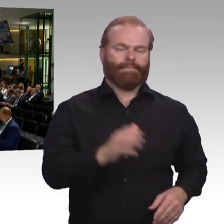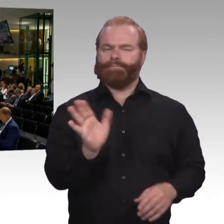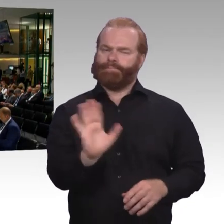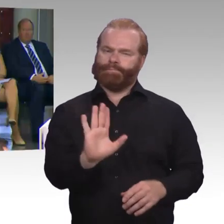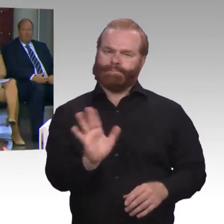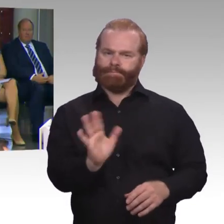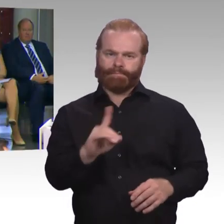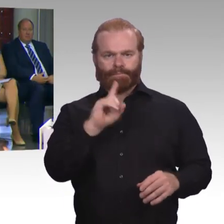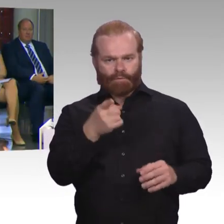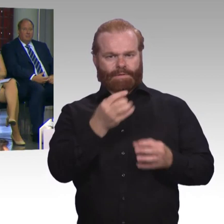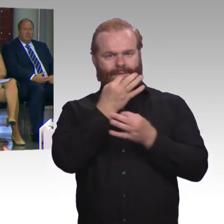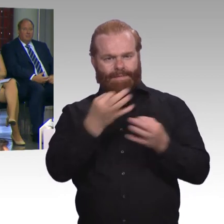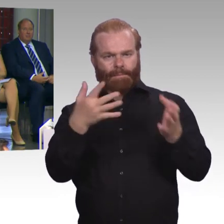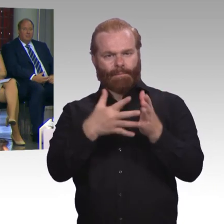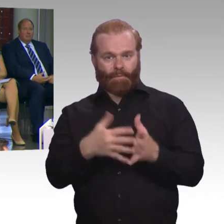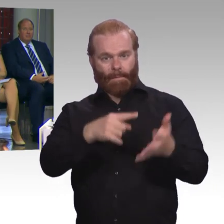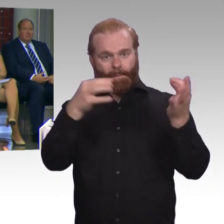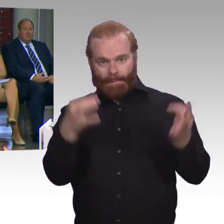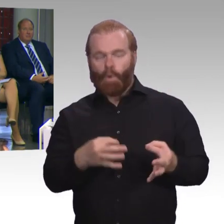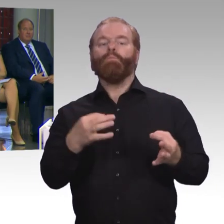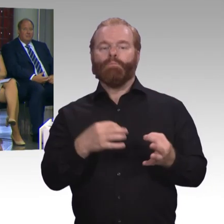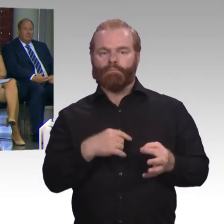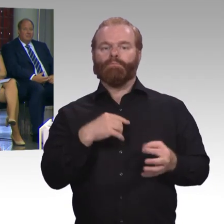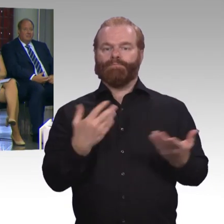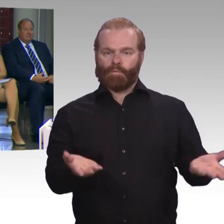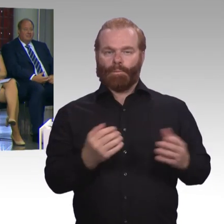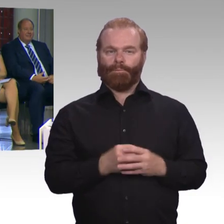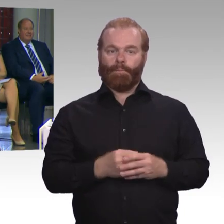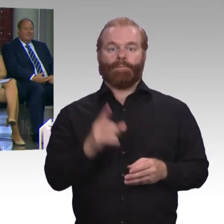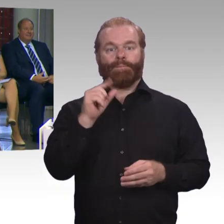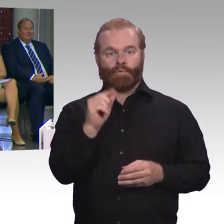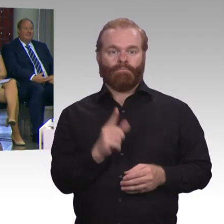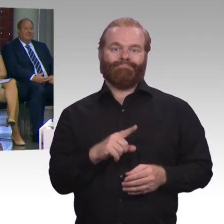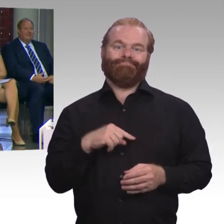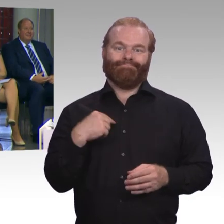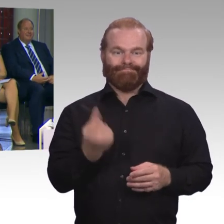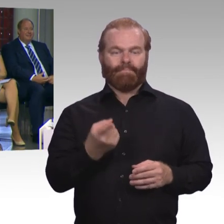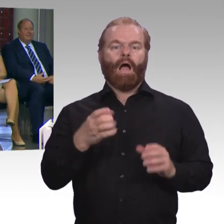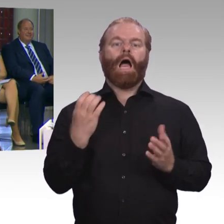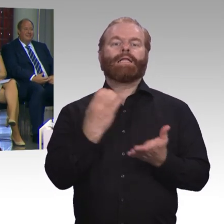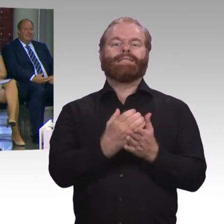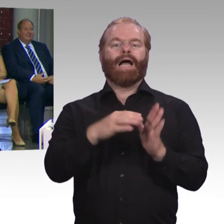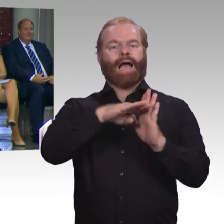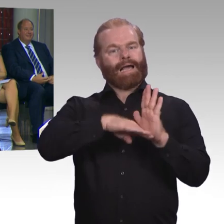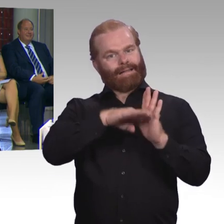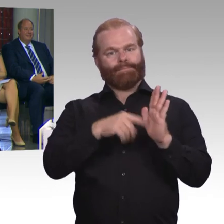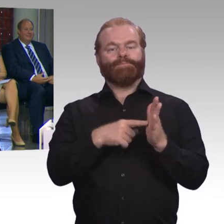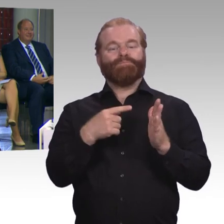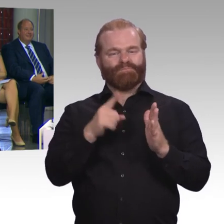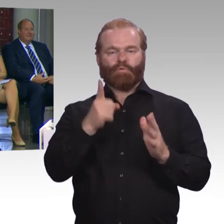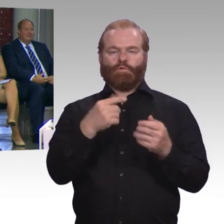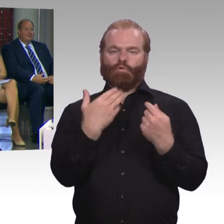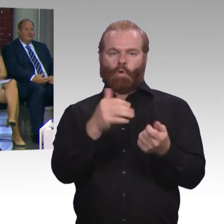Das heißt auch, dass wir unsere Einsatzregeln so gestalten, wie dies militärisch sinnvoll und